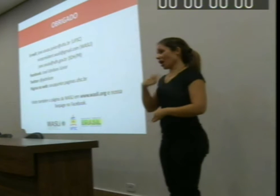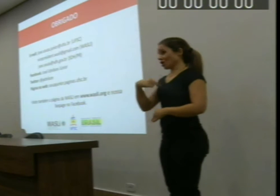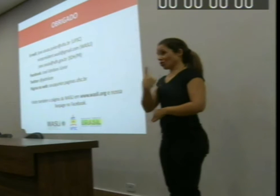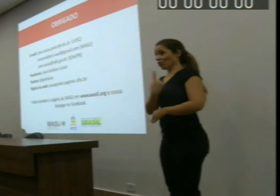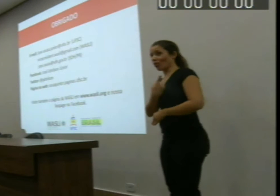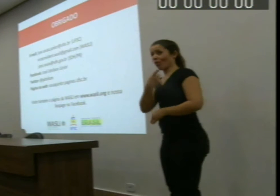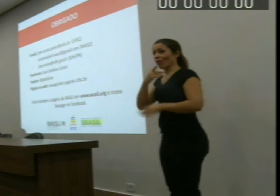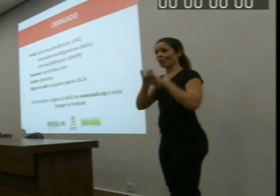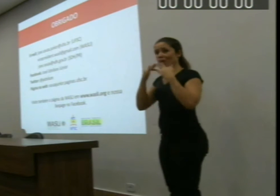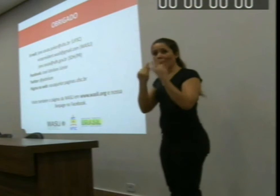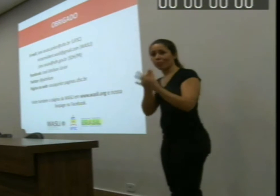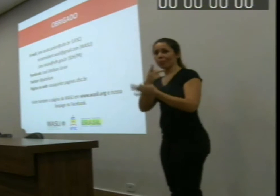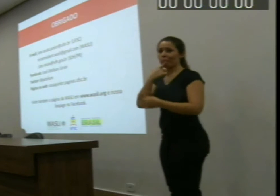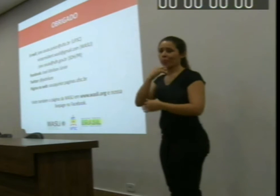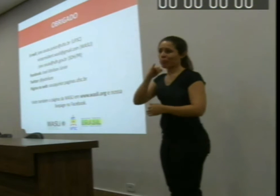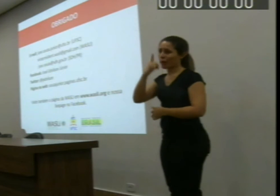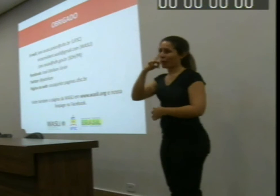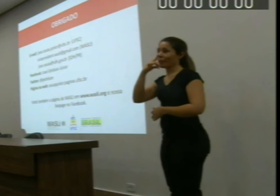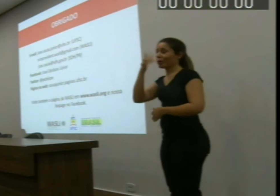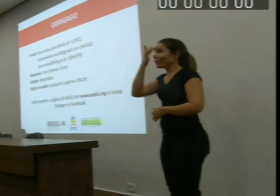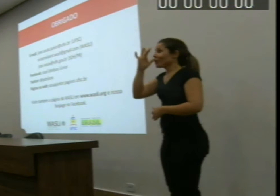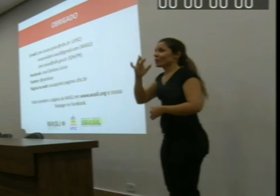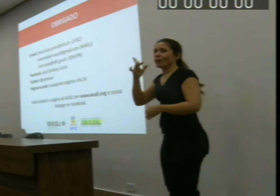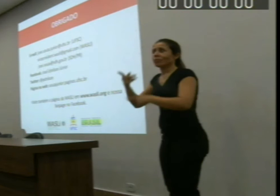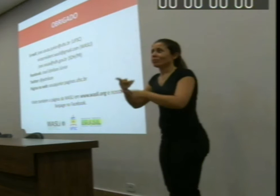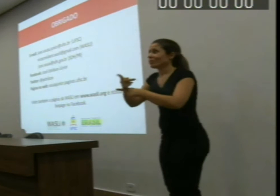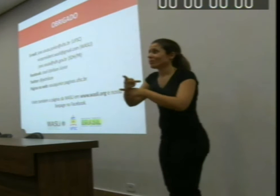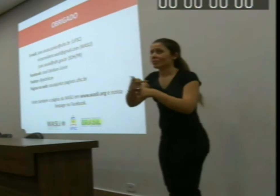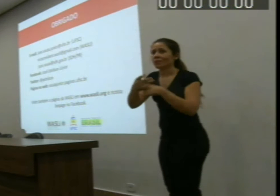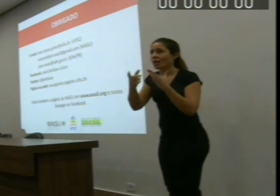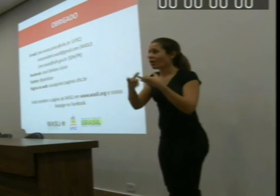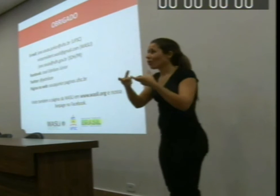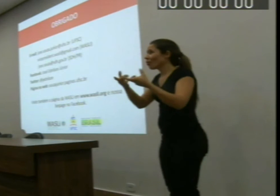recorrer a que órgão que a gente deveria